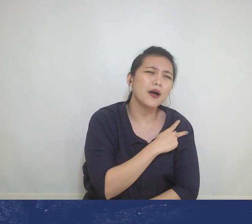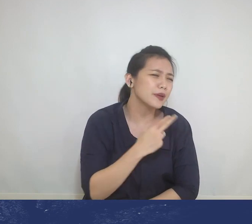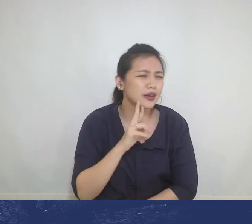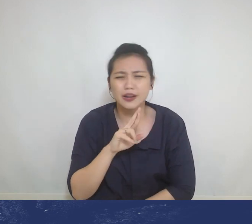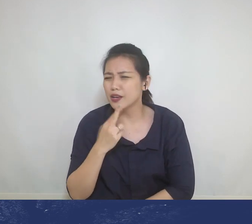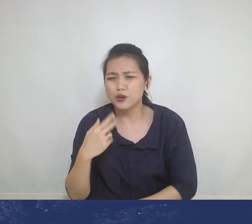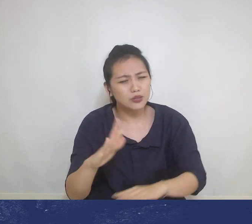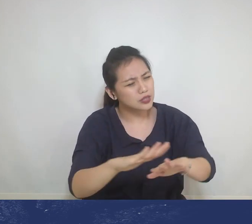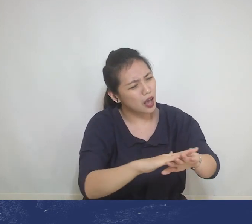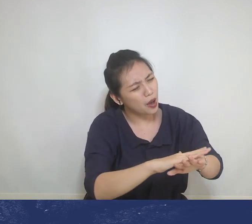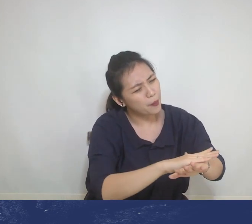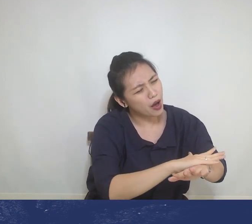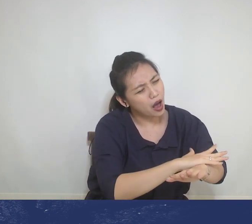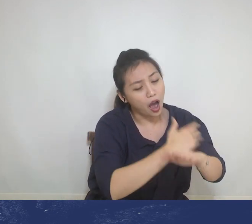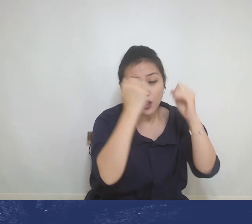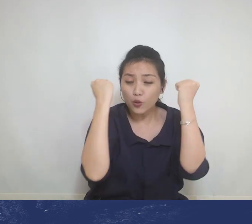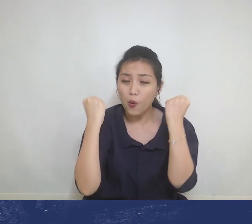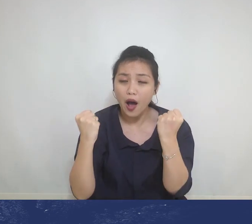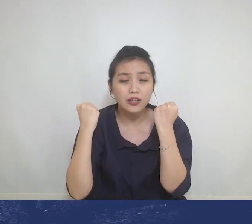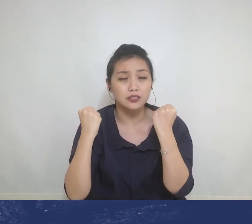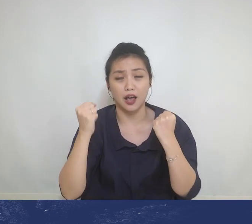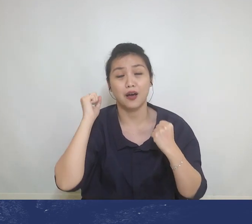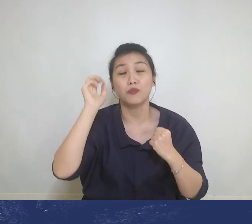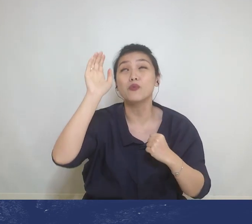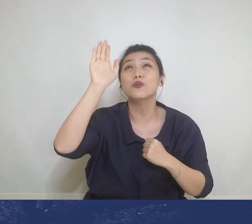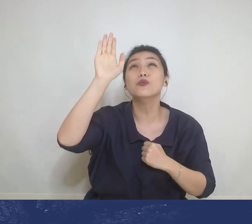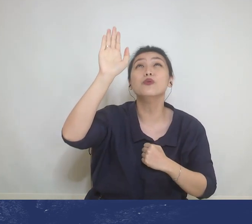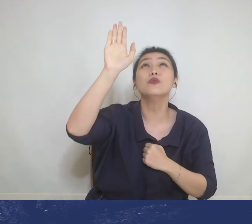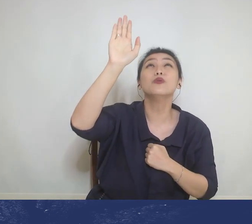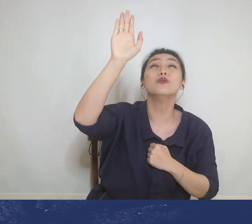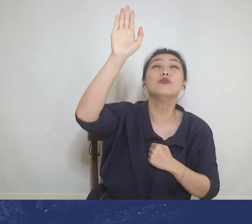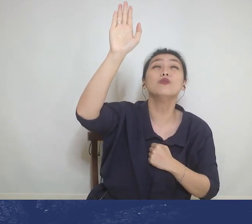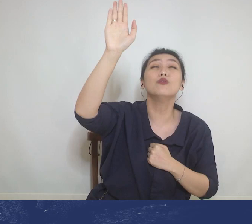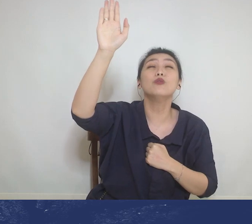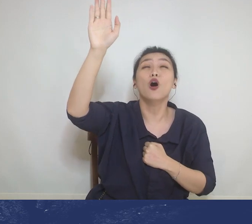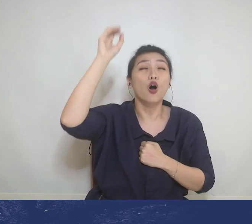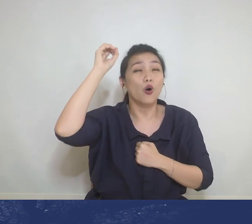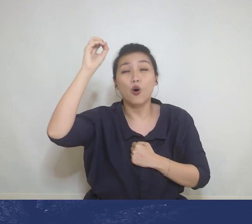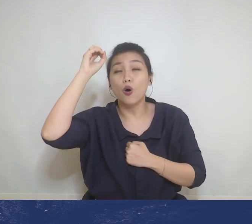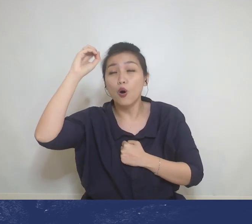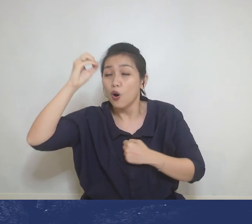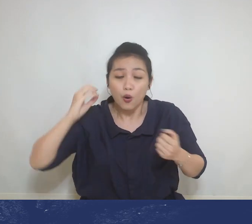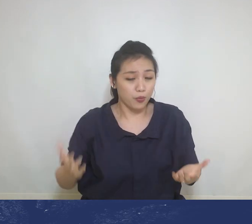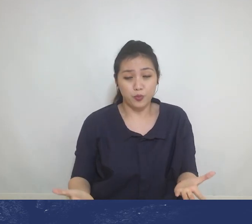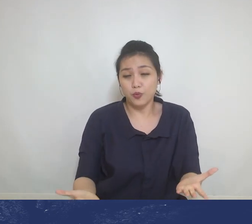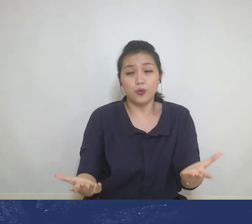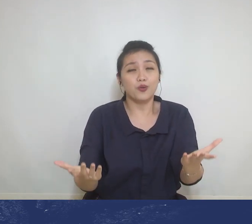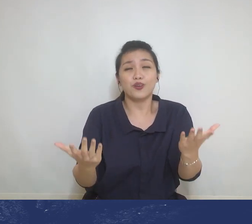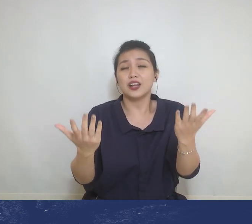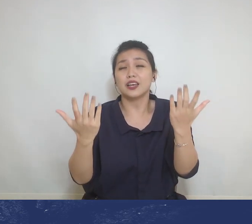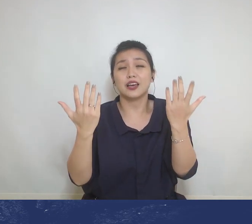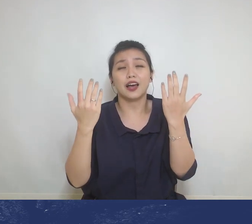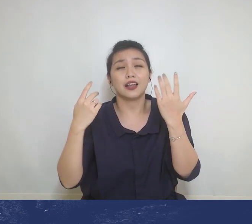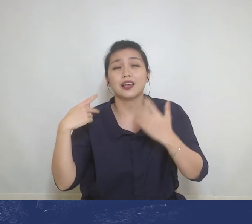Kami rindukan jamahan kuasa Roh Kudus. Oh, pulihkan